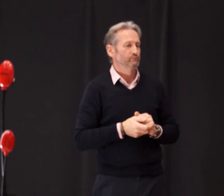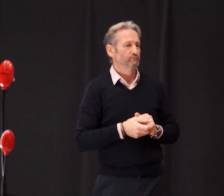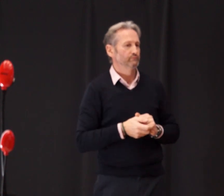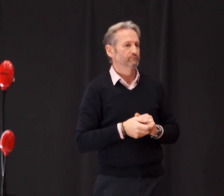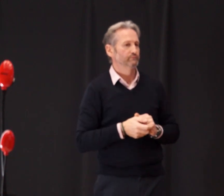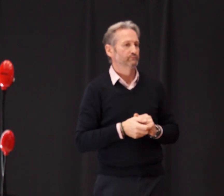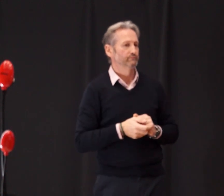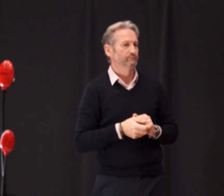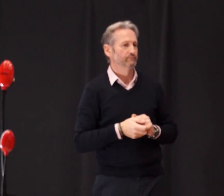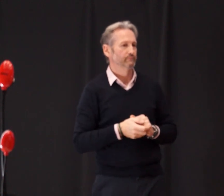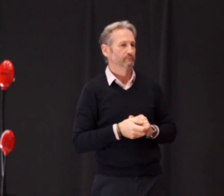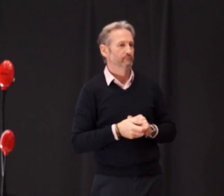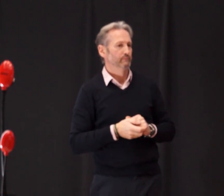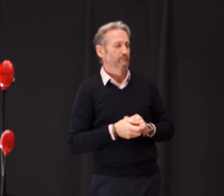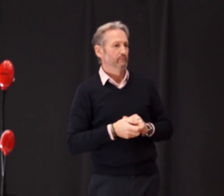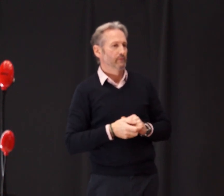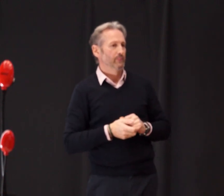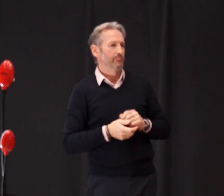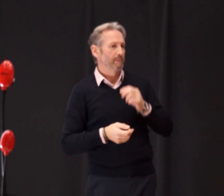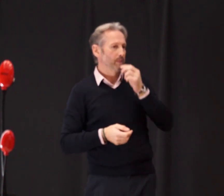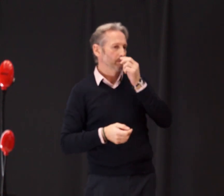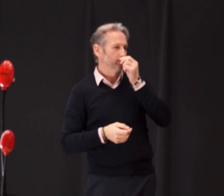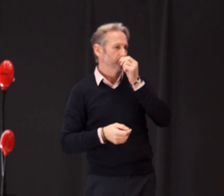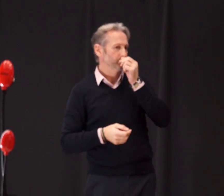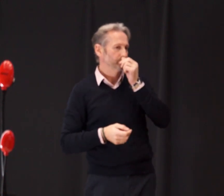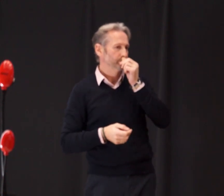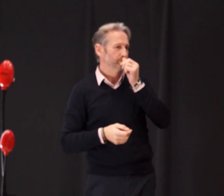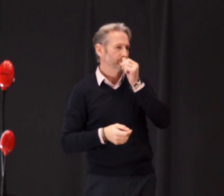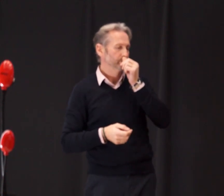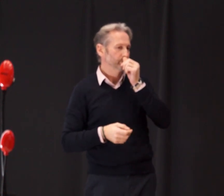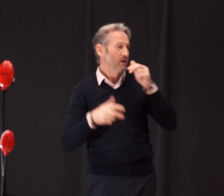dans ces écoles spécialisées. On va lancer la vidéo.